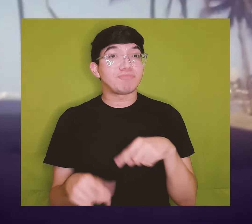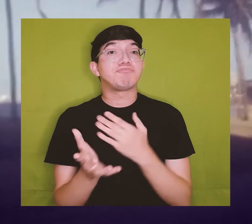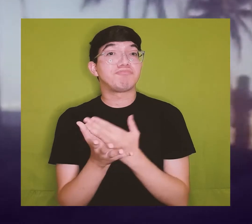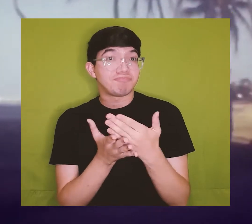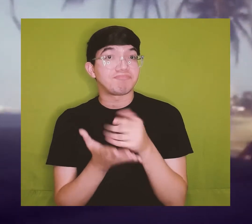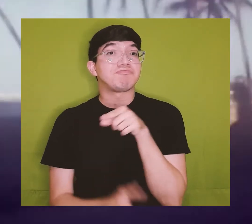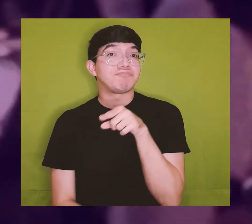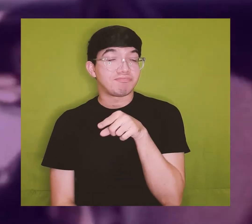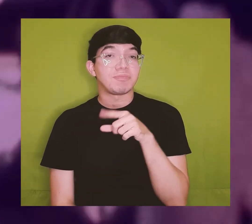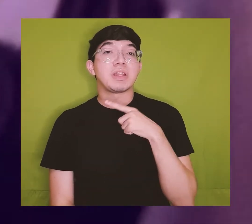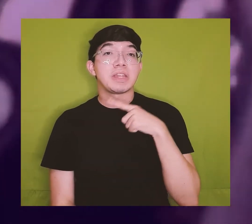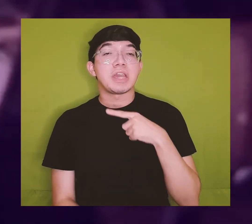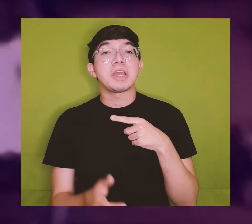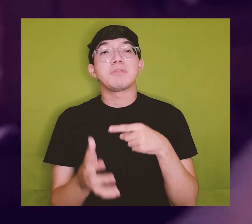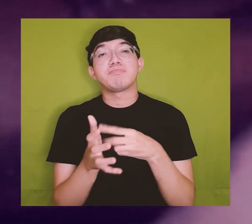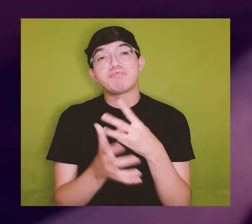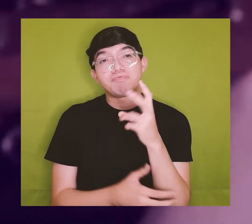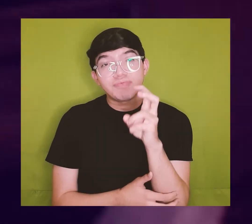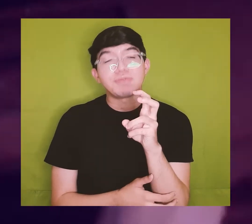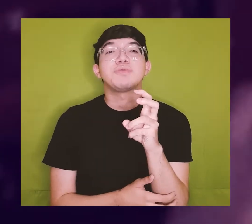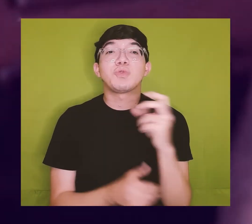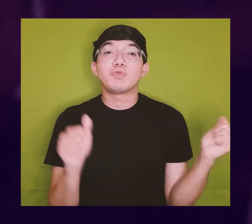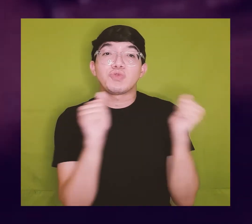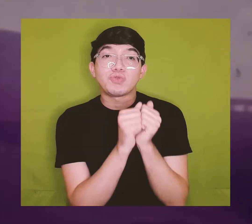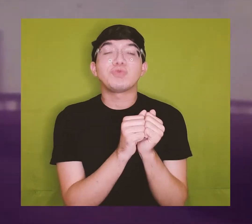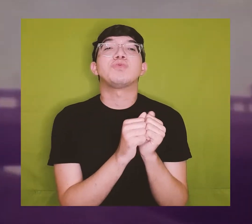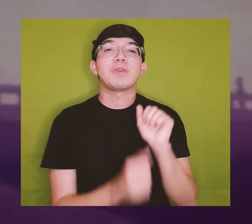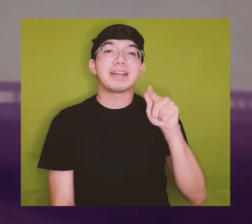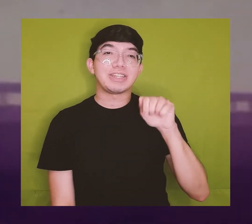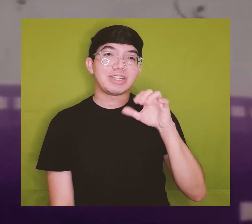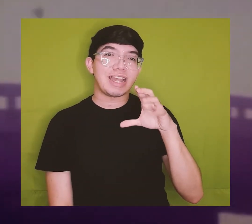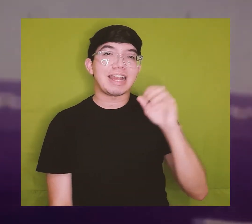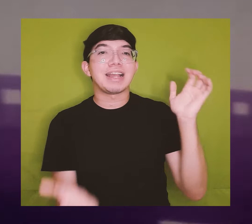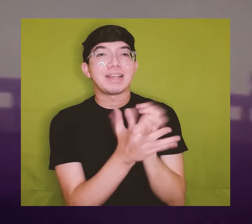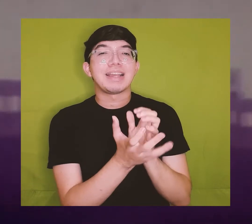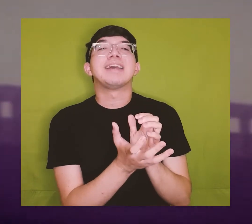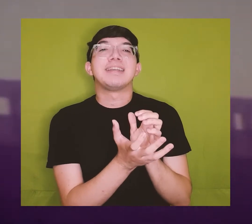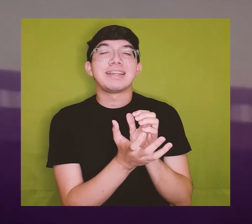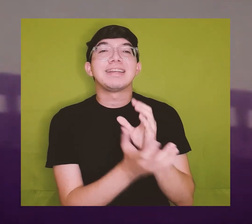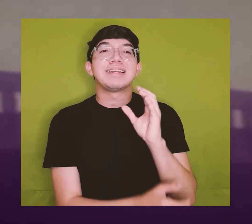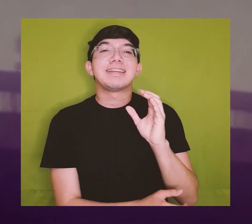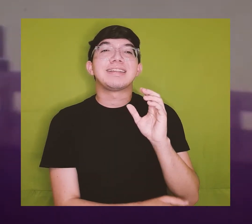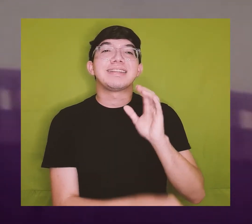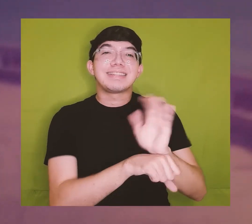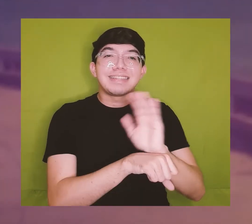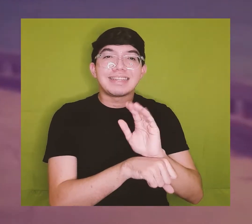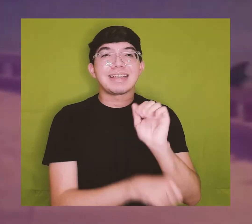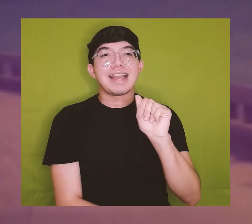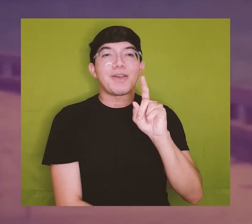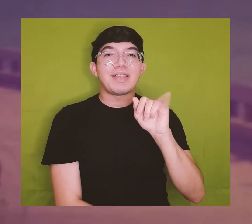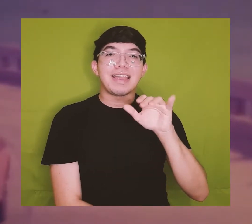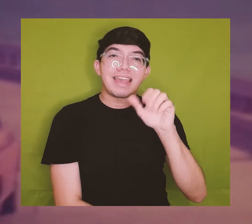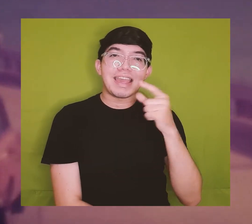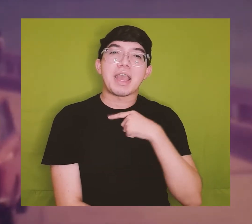5 sessões com a Angélica Rodrigues, do Cine na Aldeia. Bom dia, boa tarde, boa noite a todas, todos